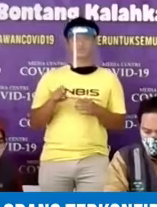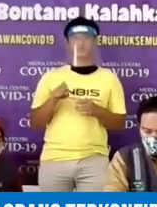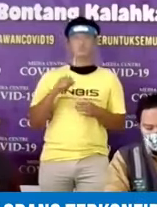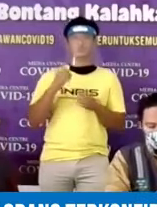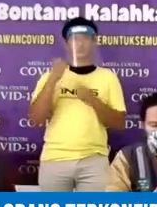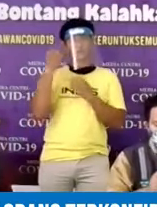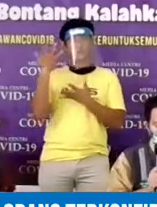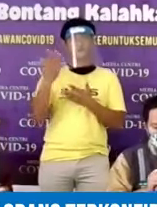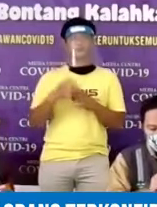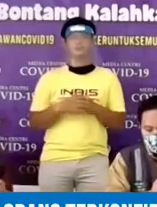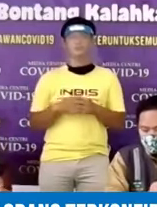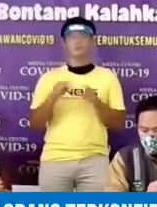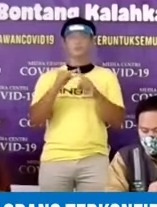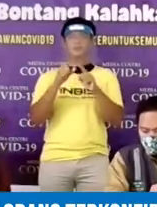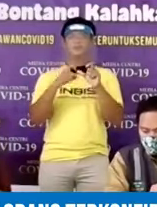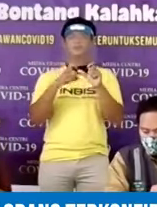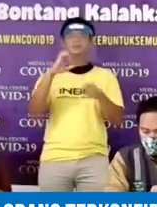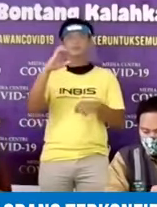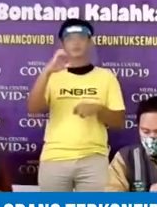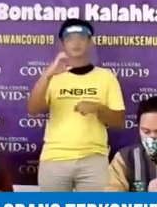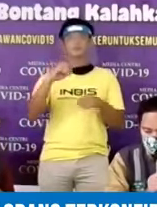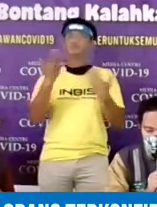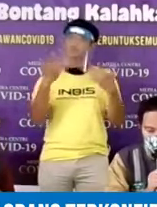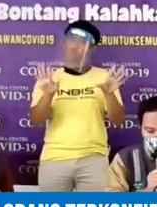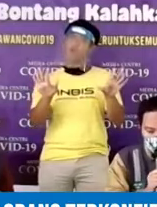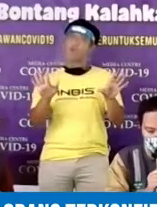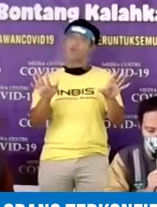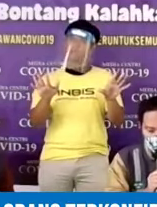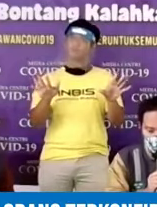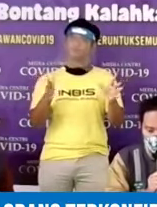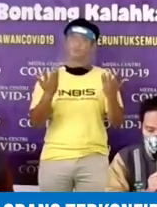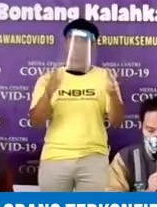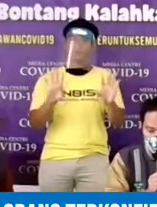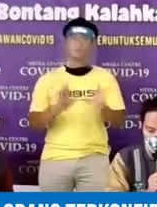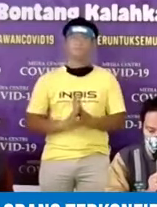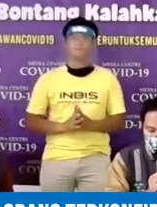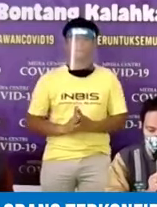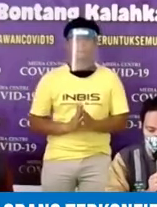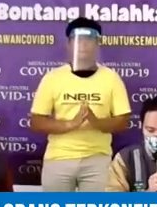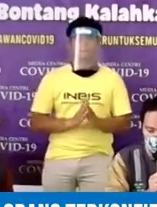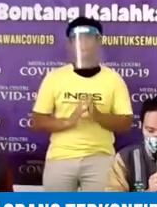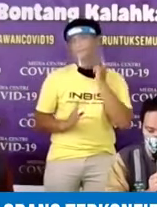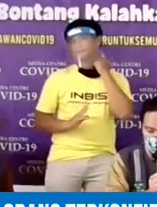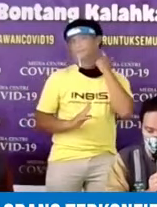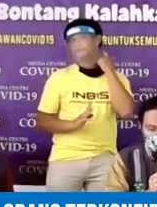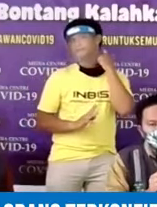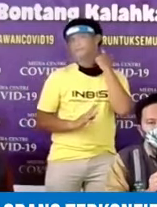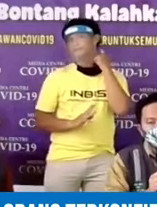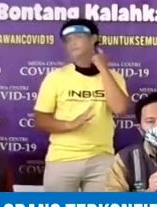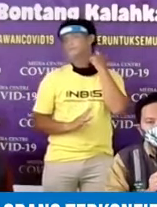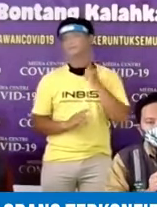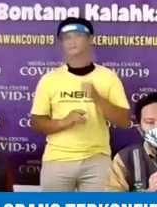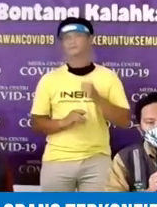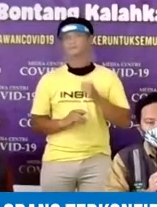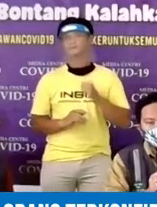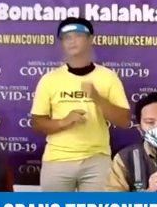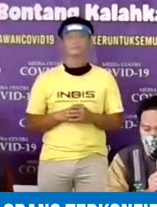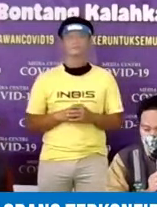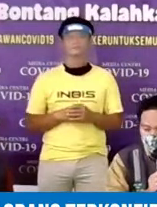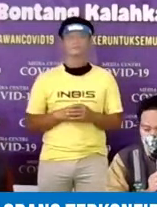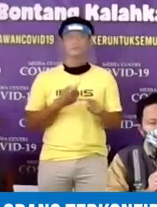kasih pak kecelakaan padi iya baik jadi dari 91 itu adalah 61